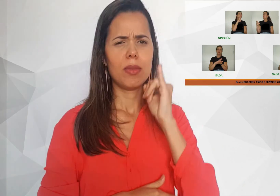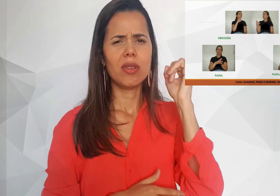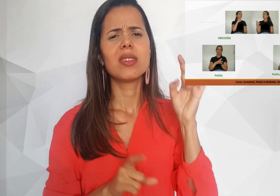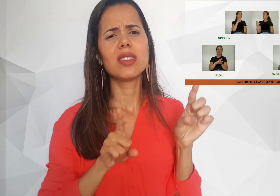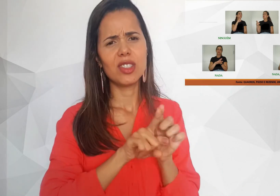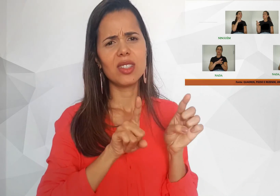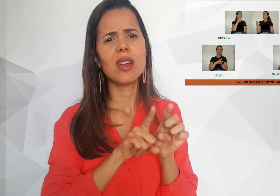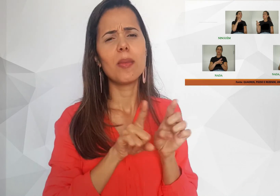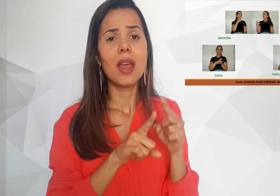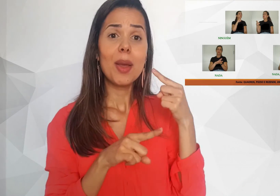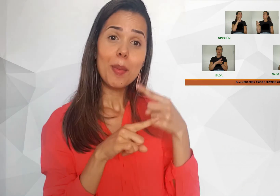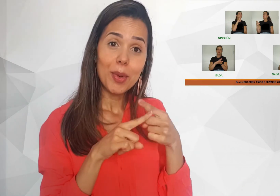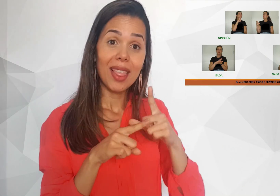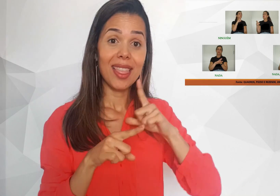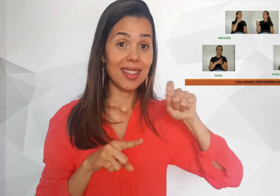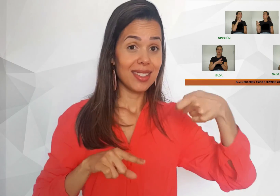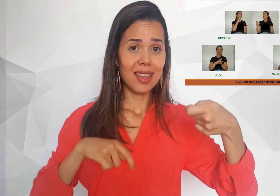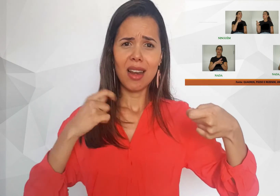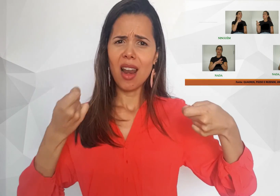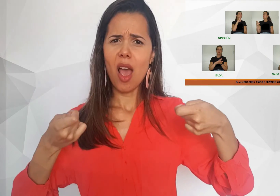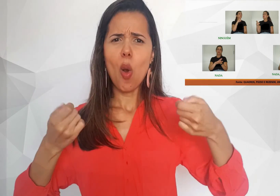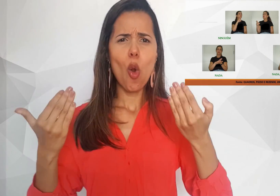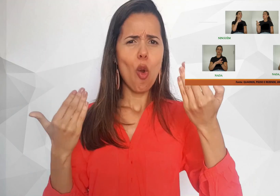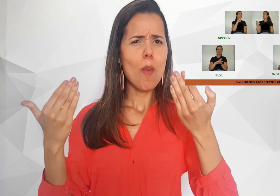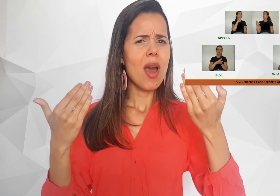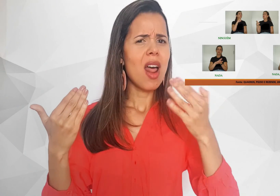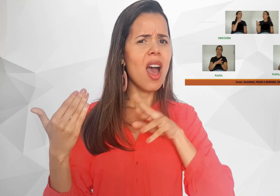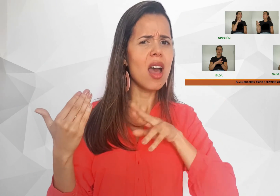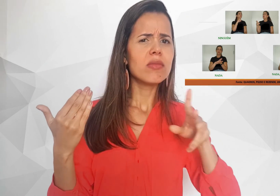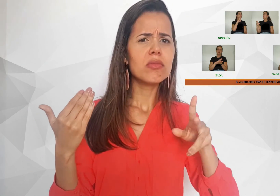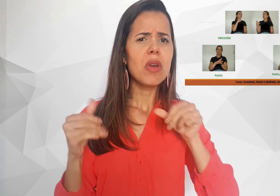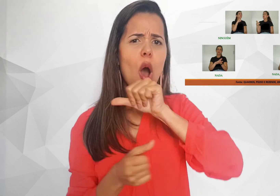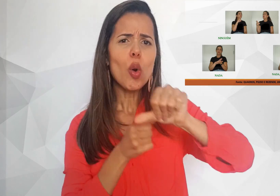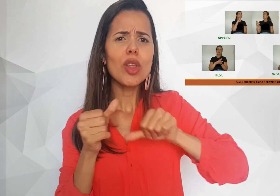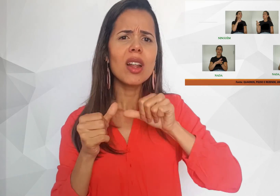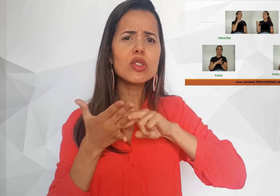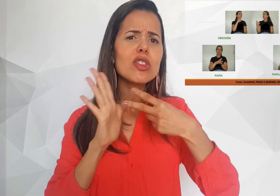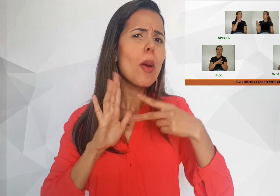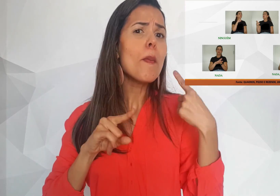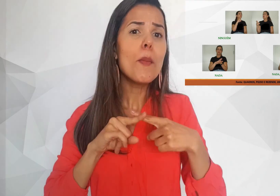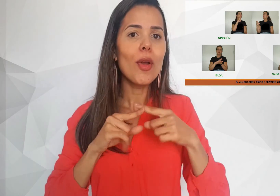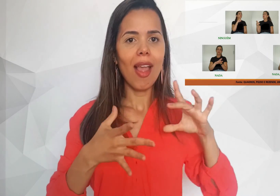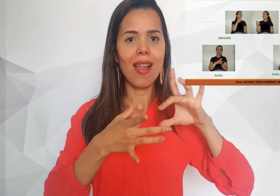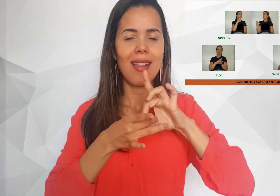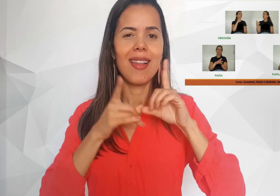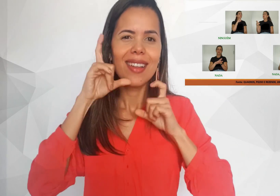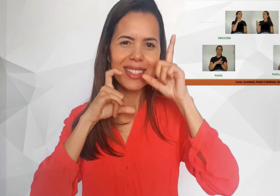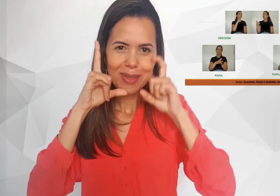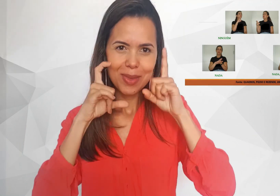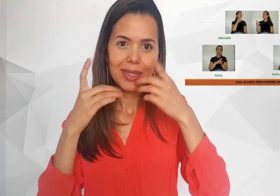né, marcadores não manuais, são importantes, porque, olha, há sinais que são articulados necessariamente com a presença de expressões. E